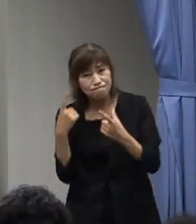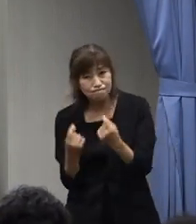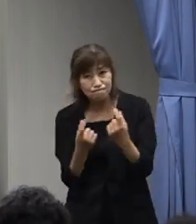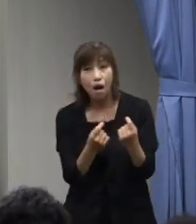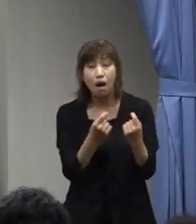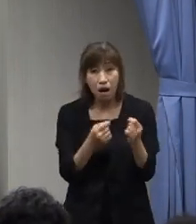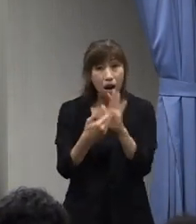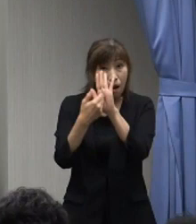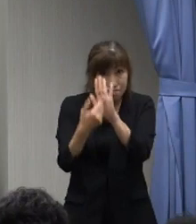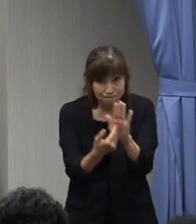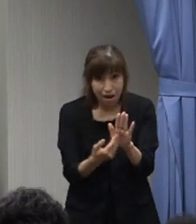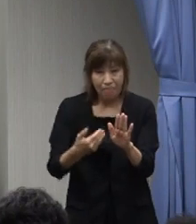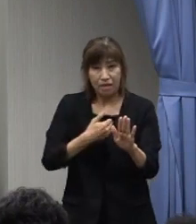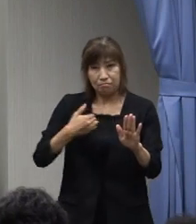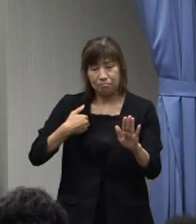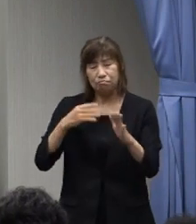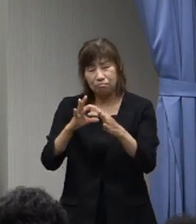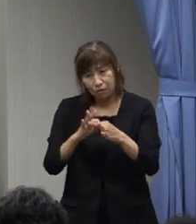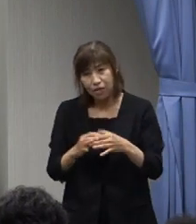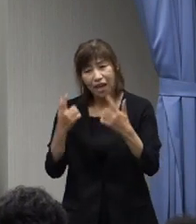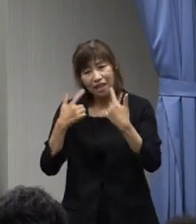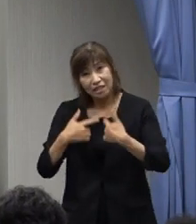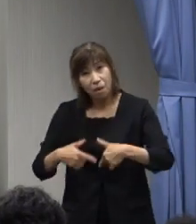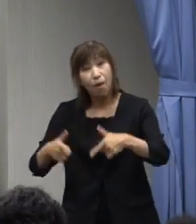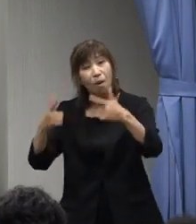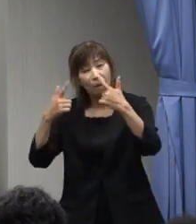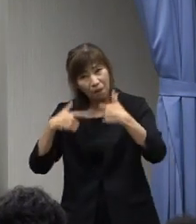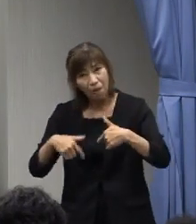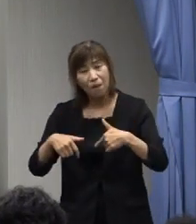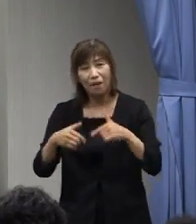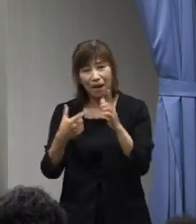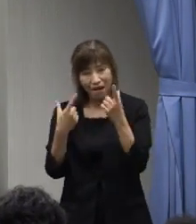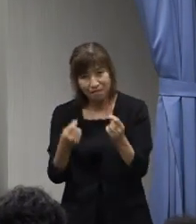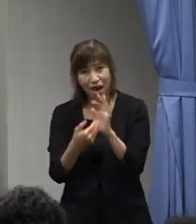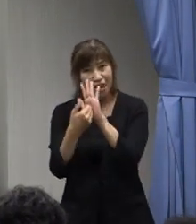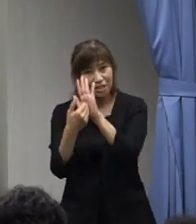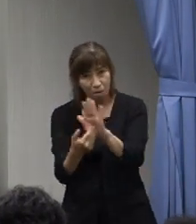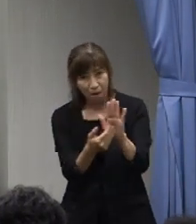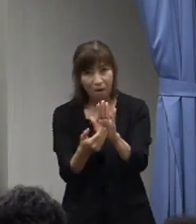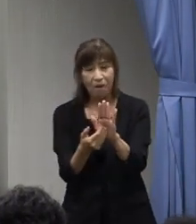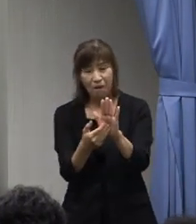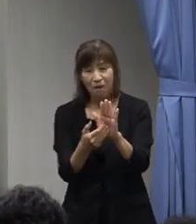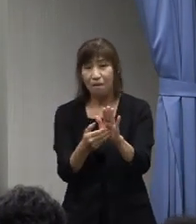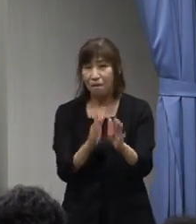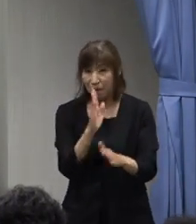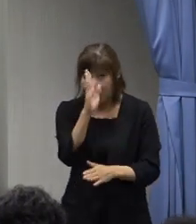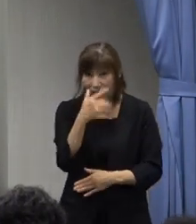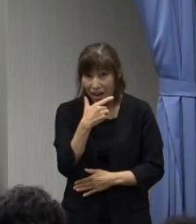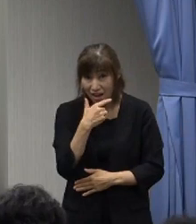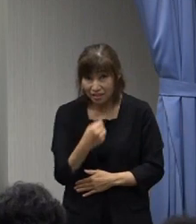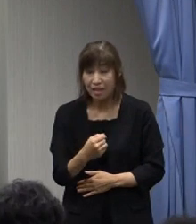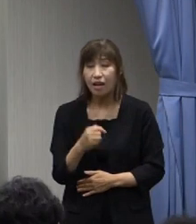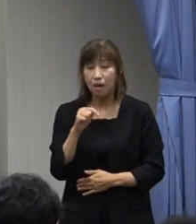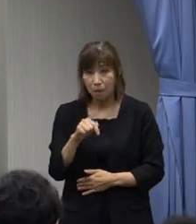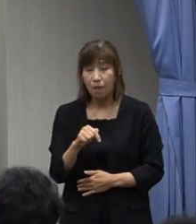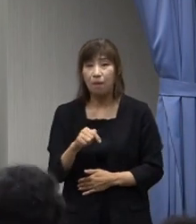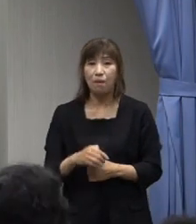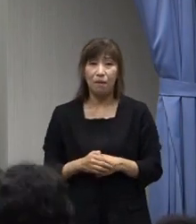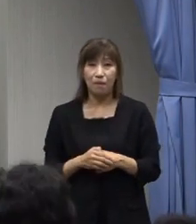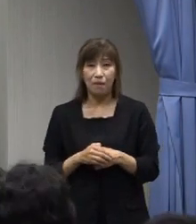ますので、ぜひ日頃から適切な予防行動をお願いします。この府内の搬送者数、確定期